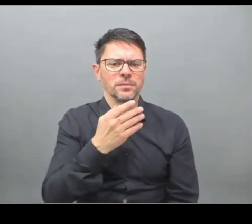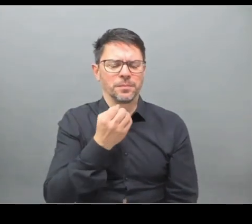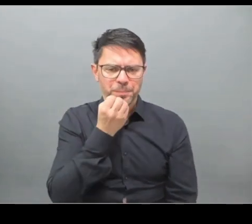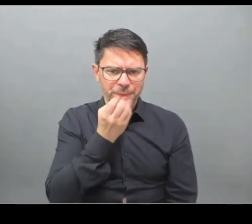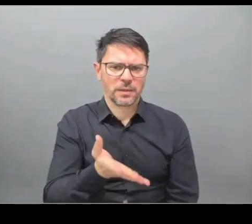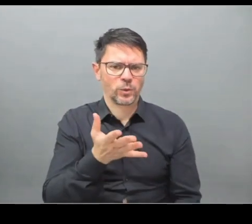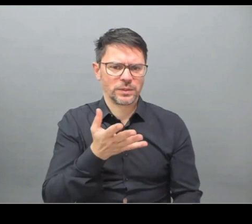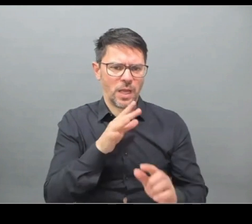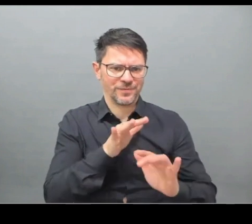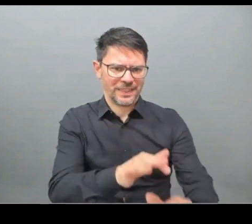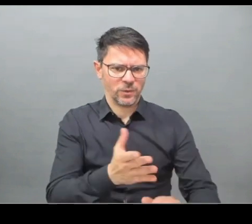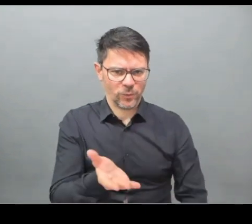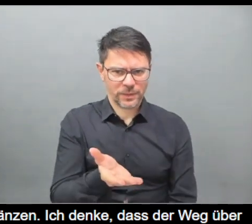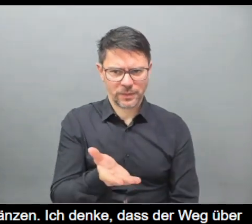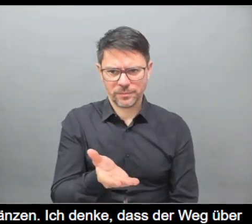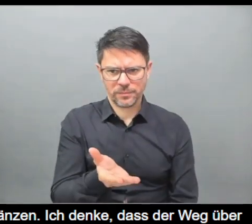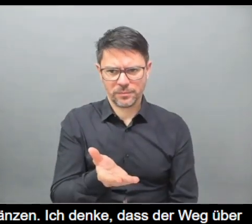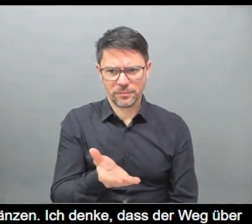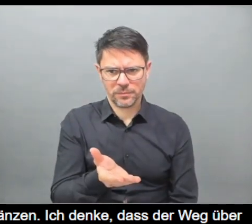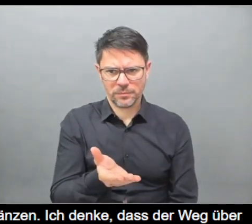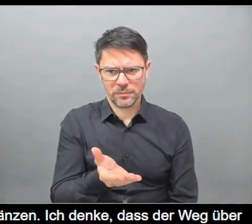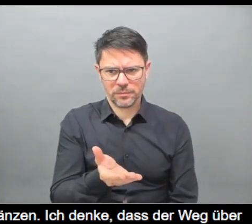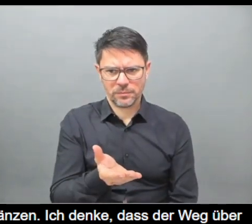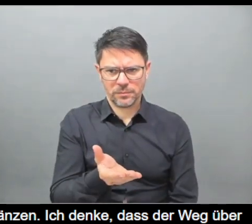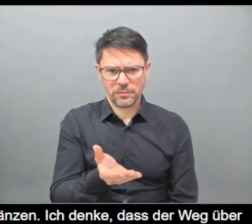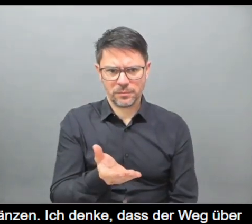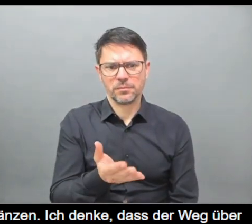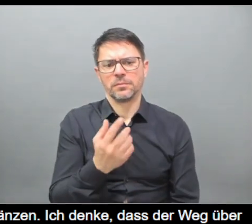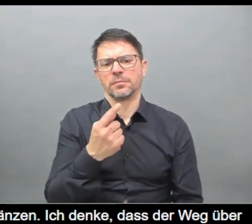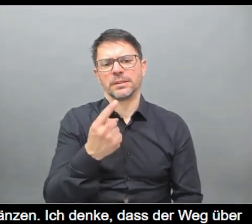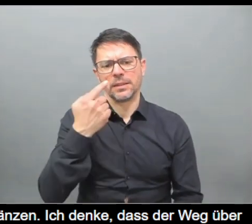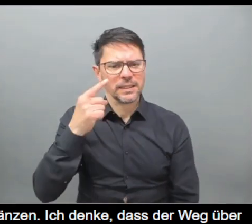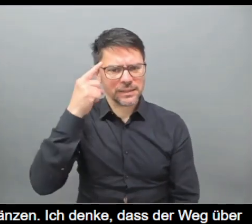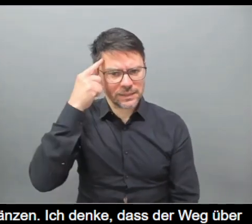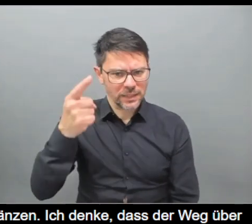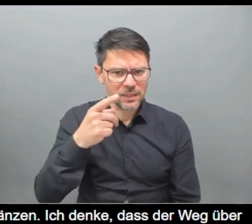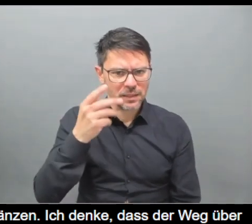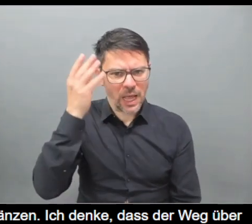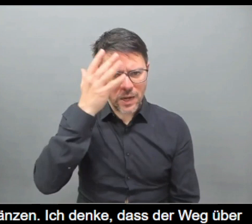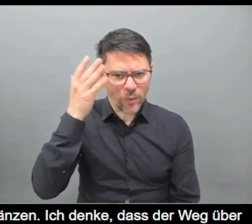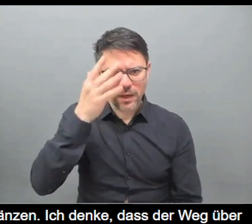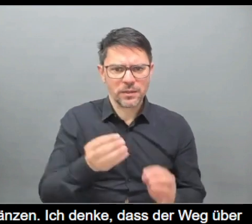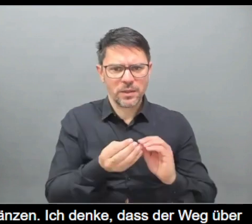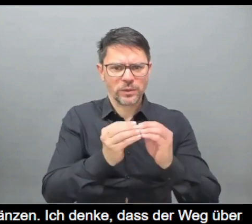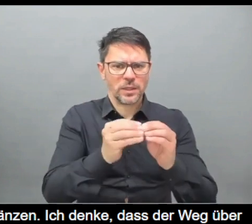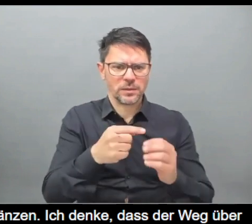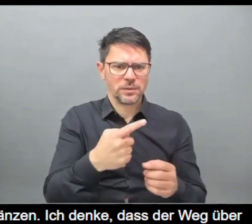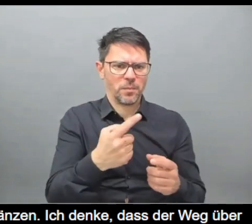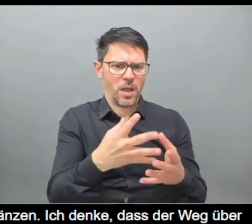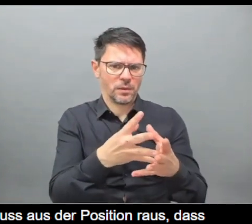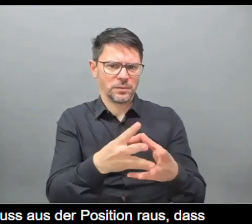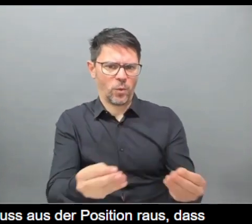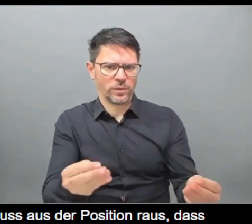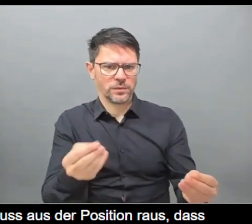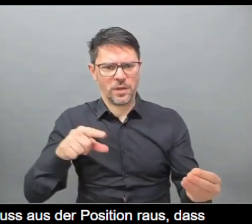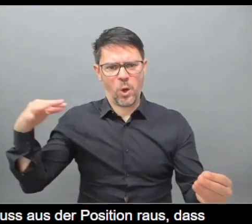praktischen Auswirkungen zu entwickeln und einen Stein ins Wasser zu werfen, der Riesenunruhe damit erzeugt. Der Kollege Kammerzin hat es auch ausgeführt. es